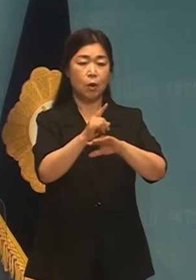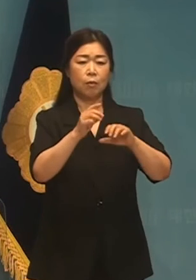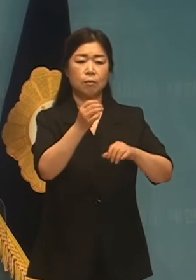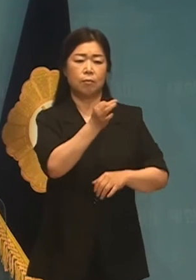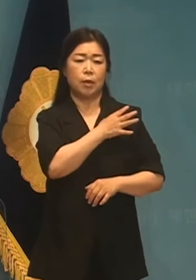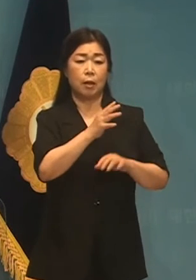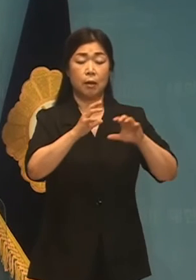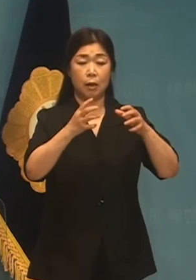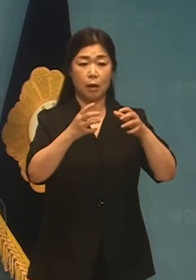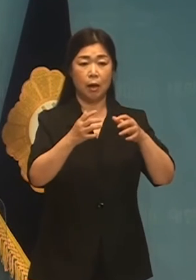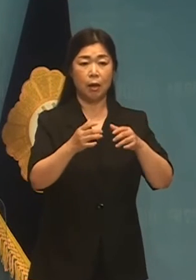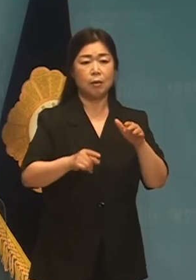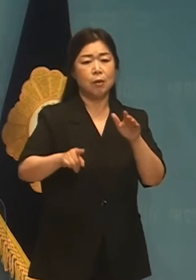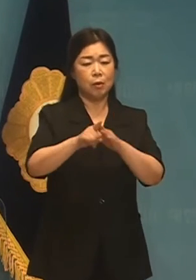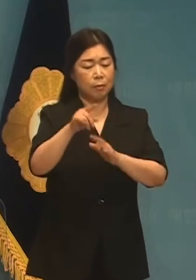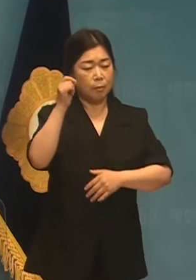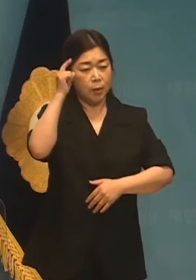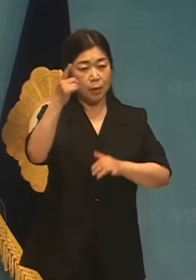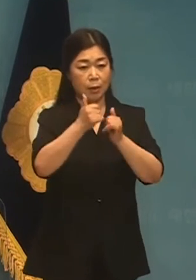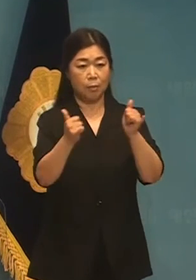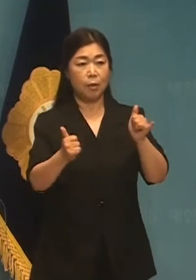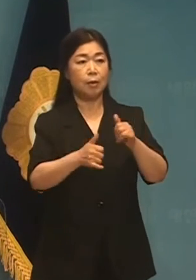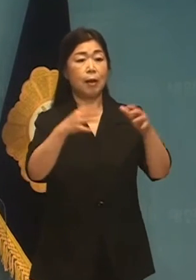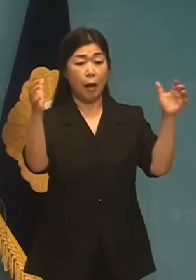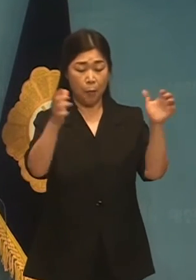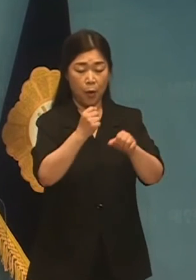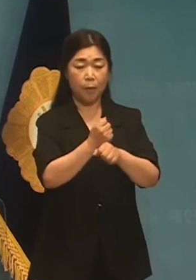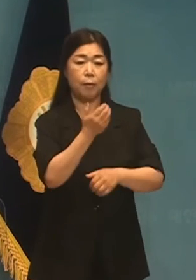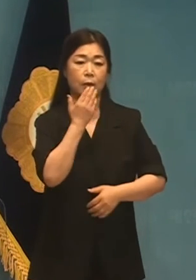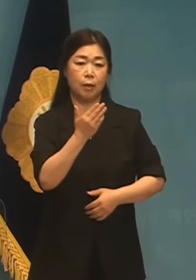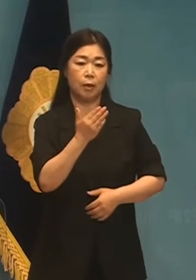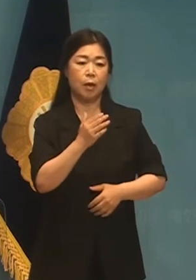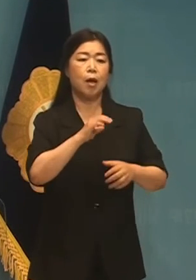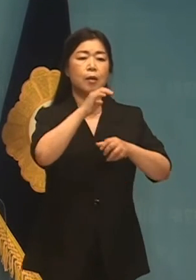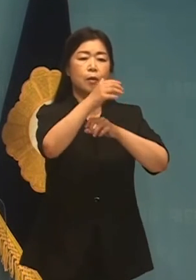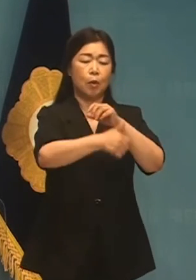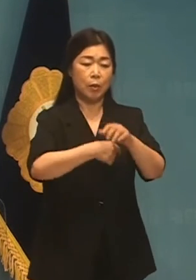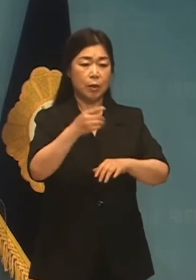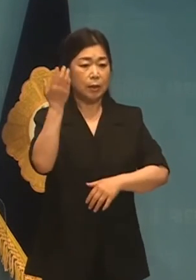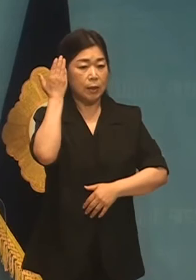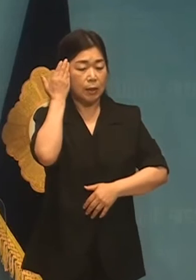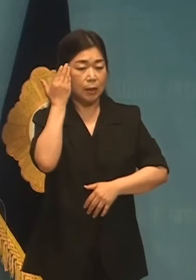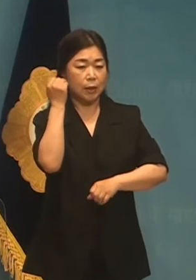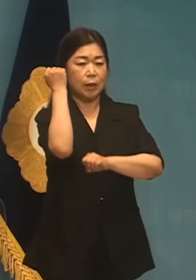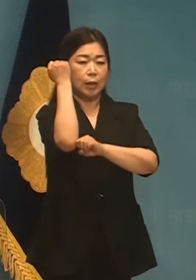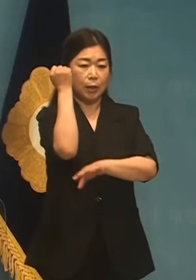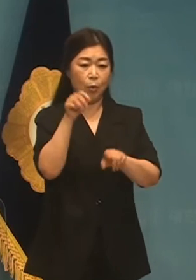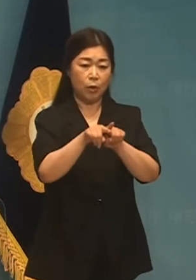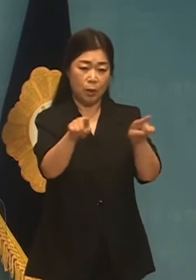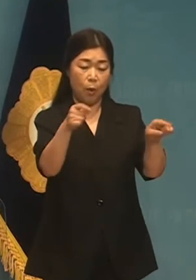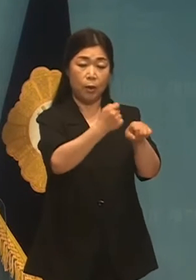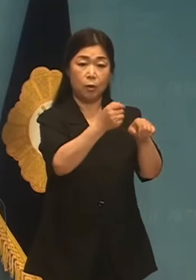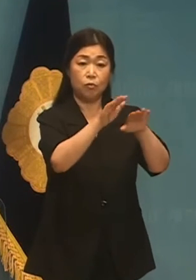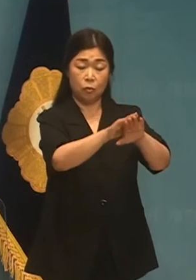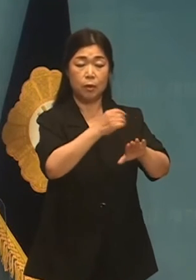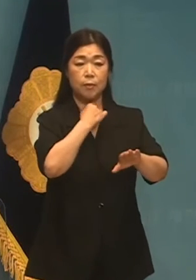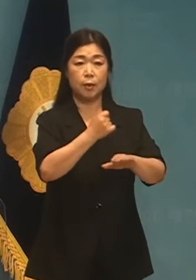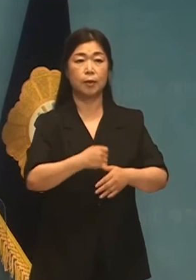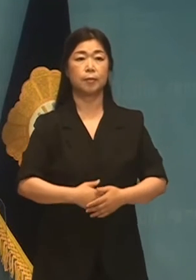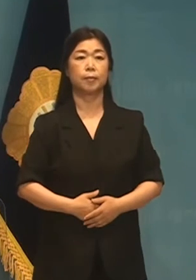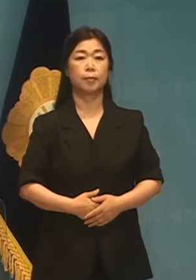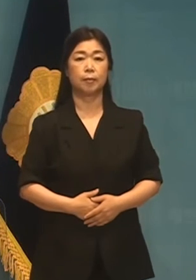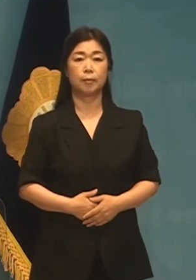선진국 세계 인재가 장벽 없이 모여들 수 있는 글로벌 디지털 지식 허브 대한민국을 만들겠습니다.